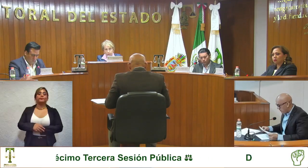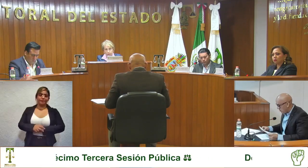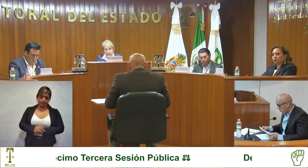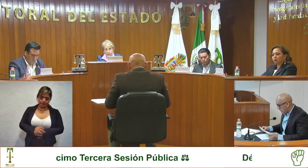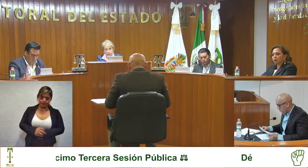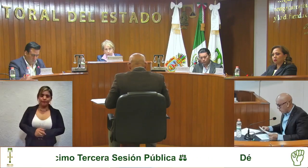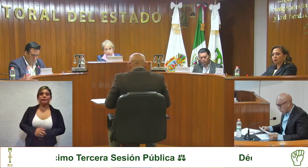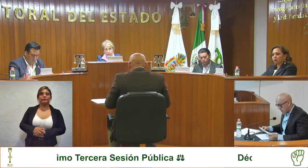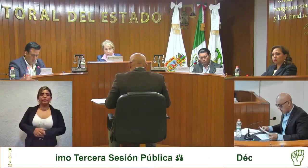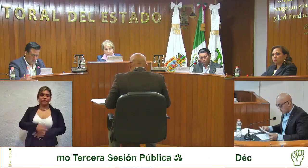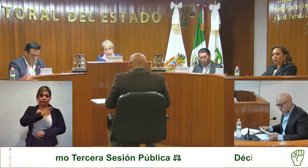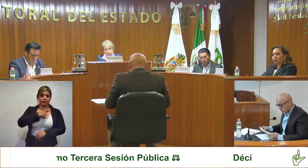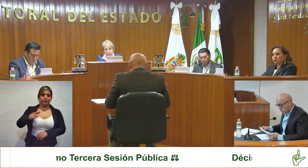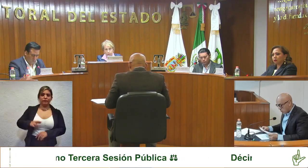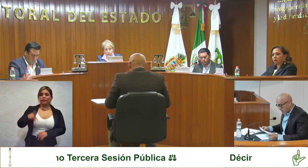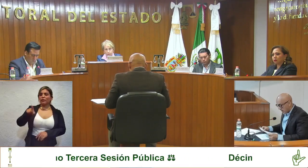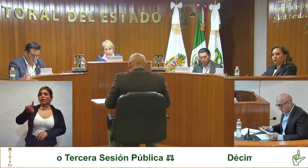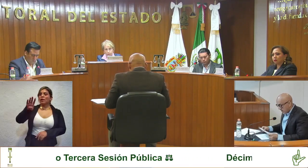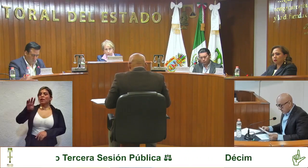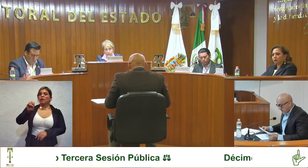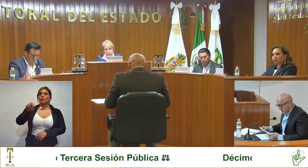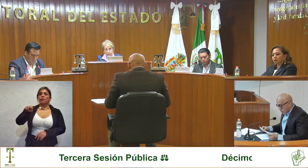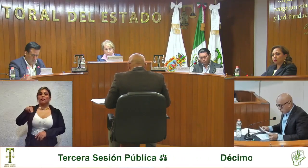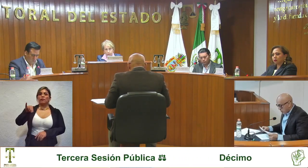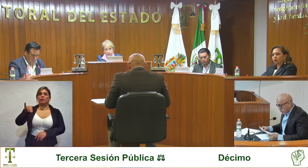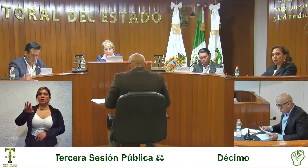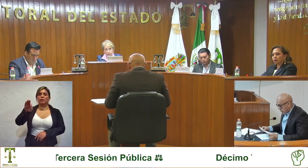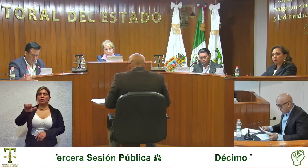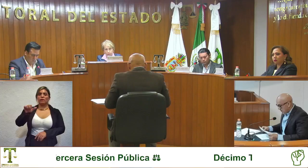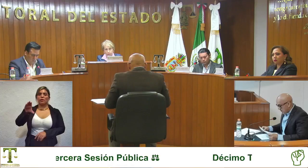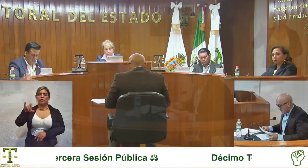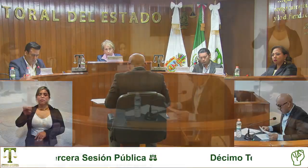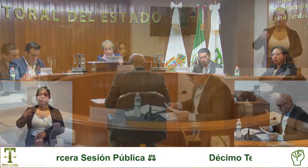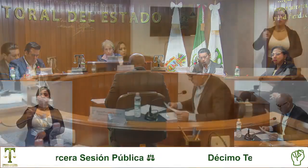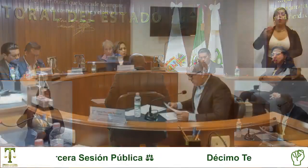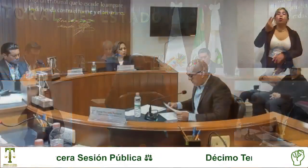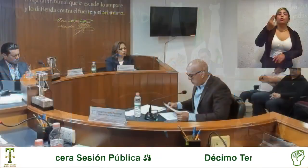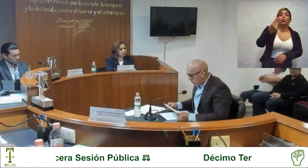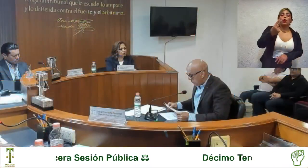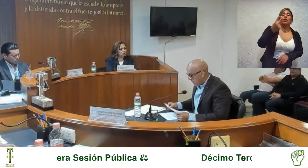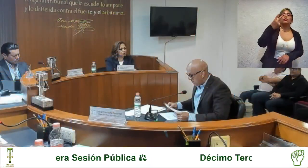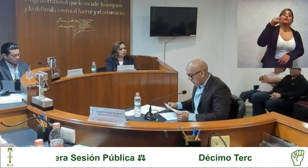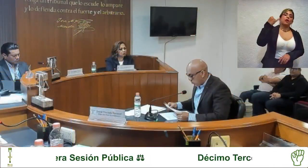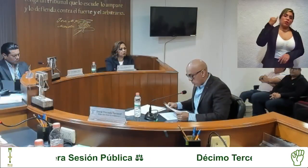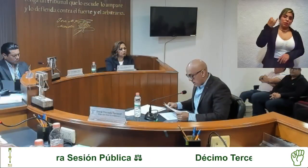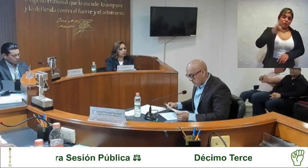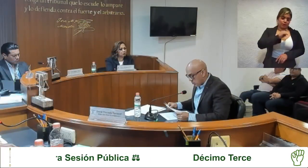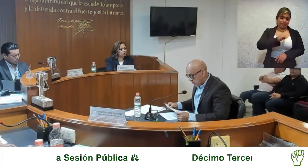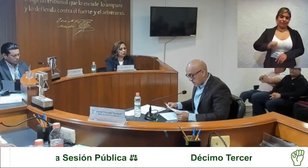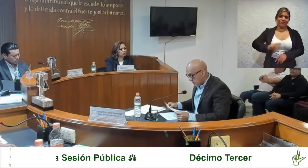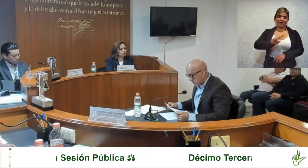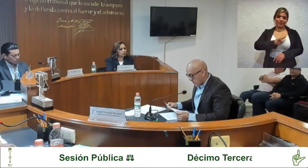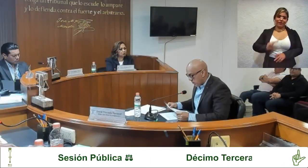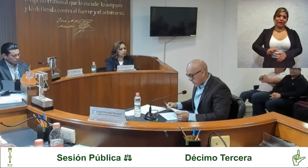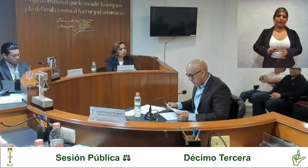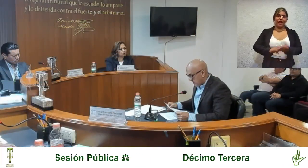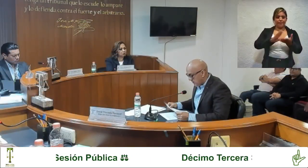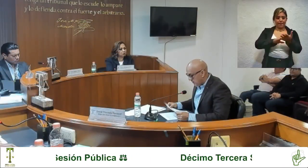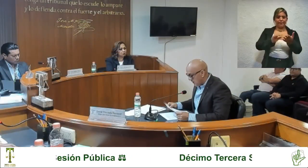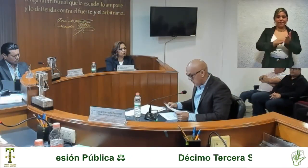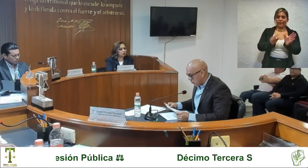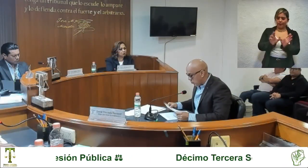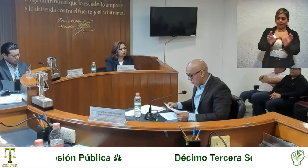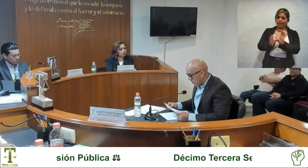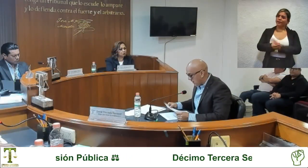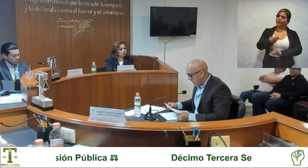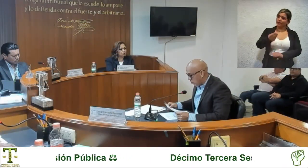por Bonifacio Ignacio Soriano, por lo que el 12 de junio siguiente, el presidente municipal entregó las constancias de mayoría y validez